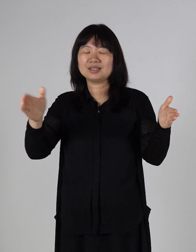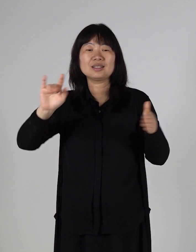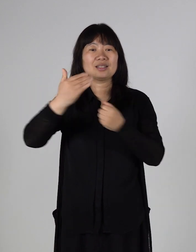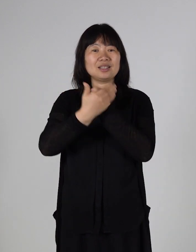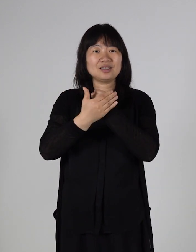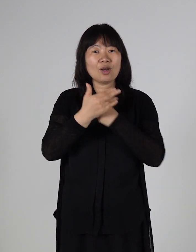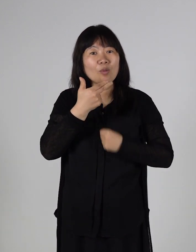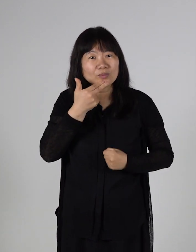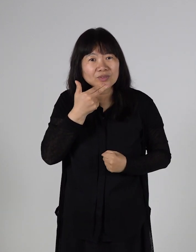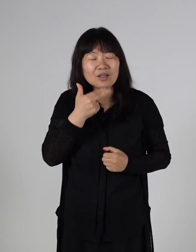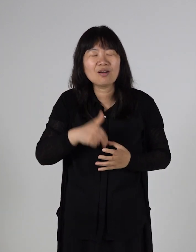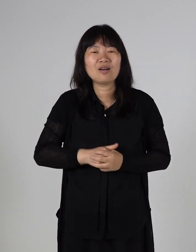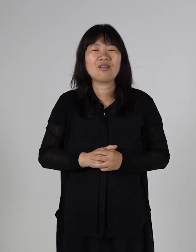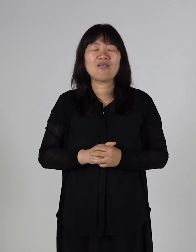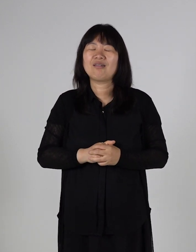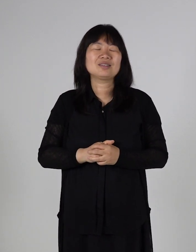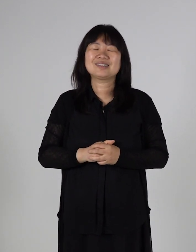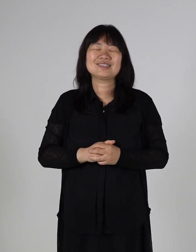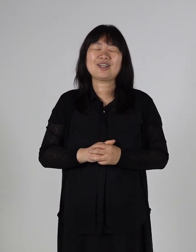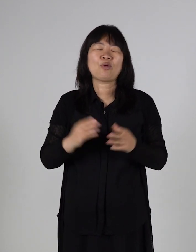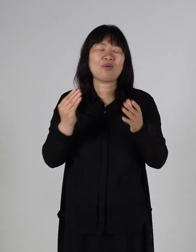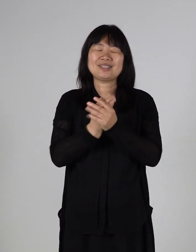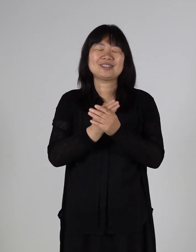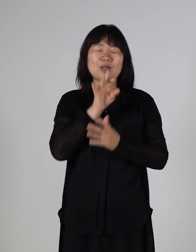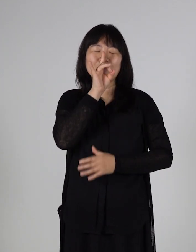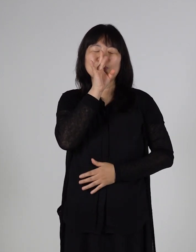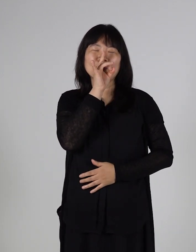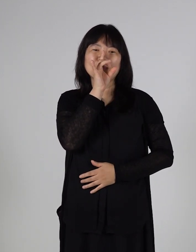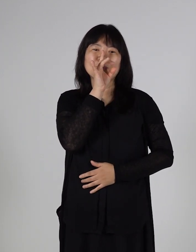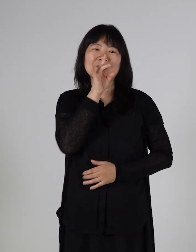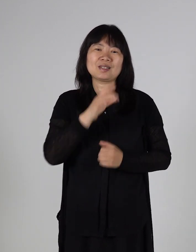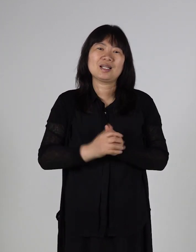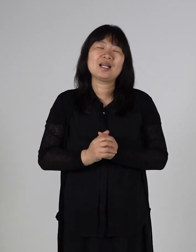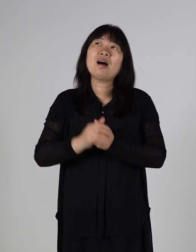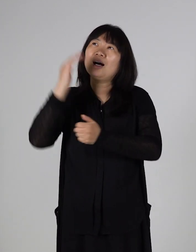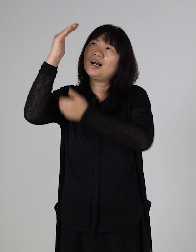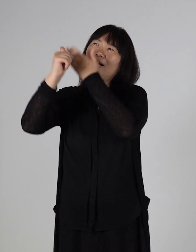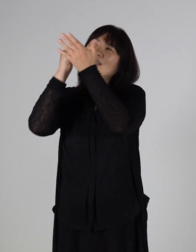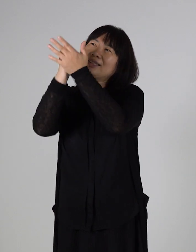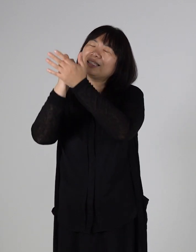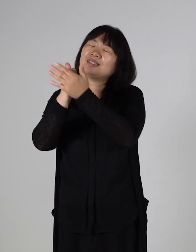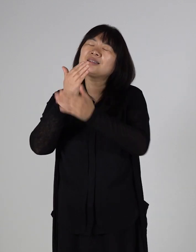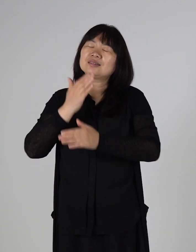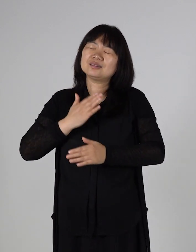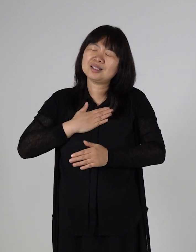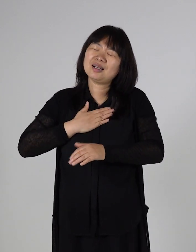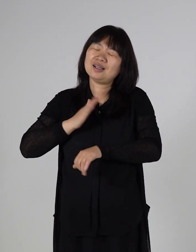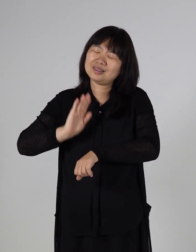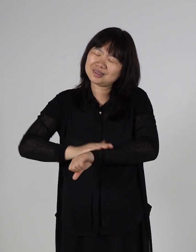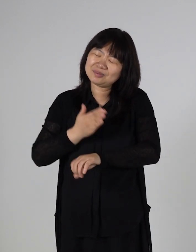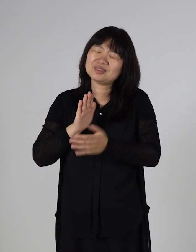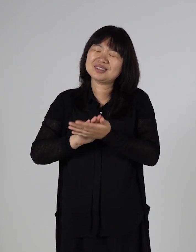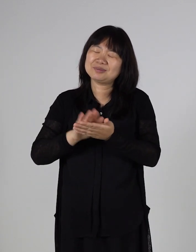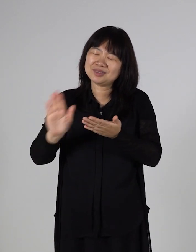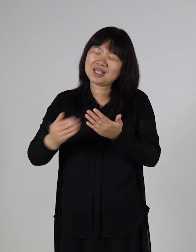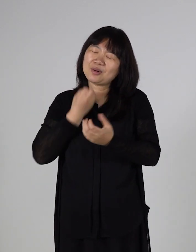없이는 온전해질 수가 없구나. 하나님, 잘못했습니다.